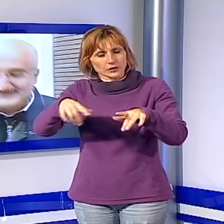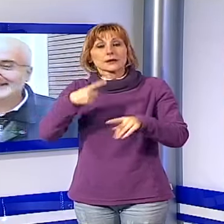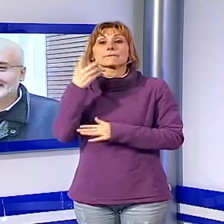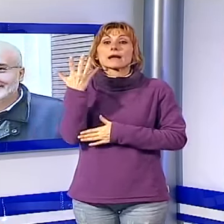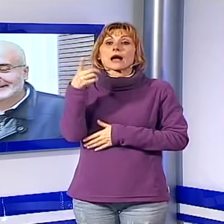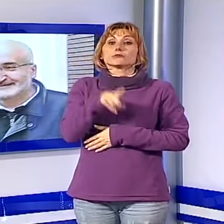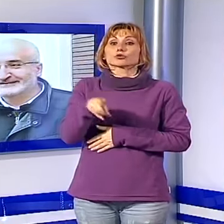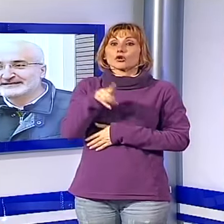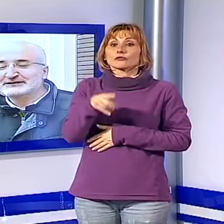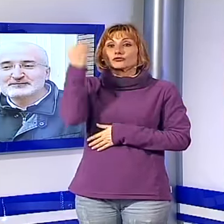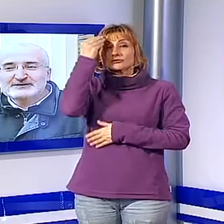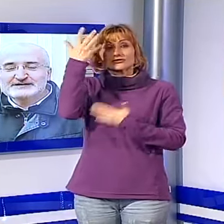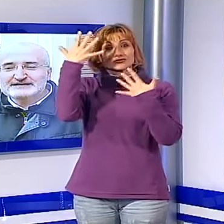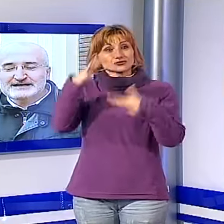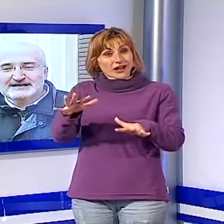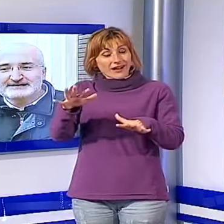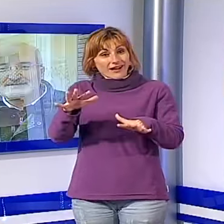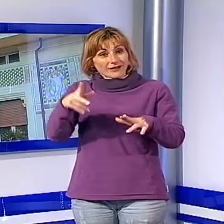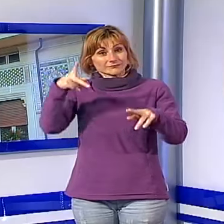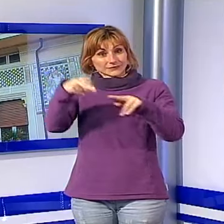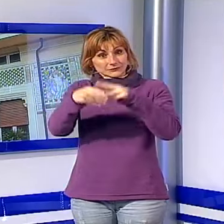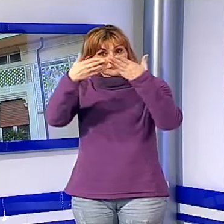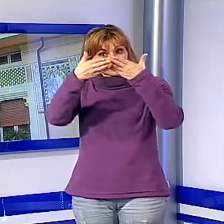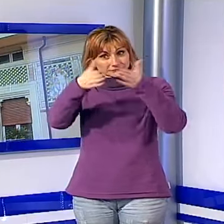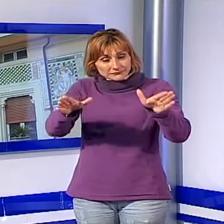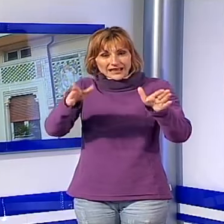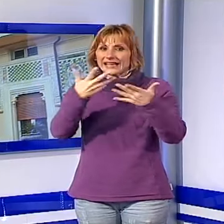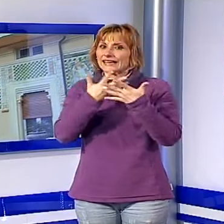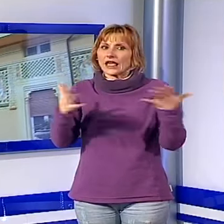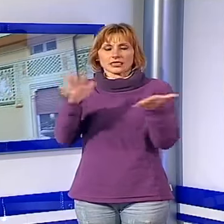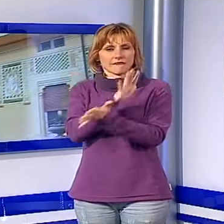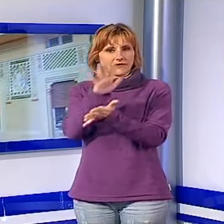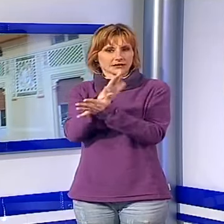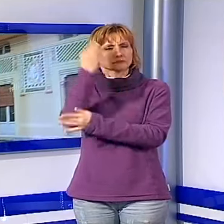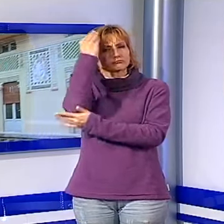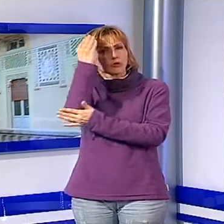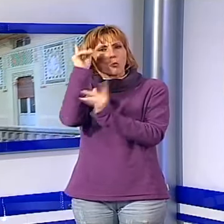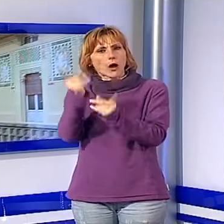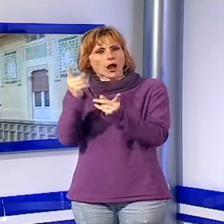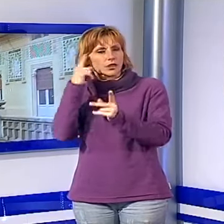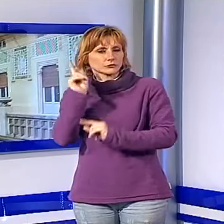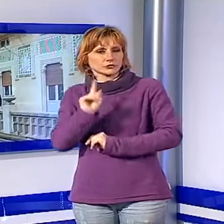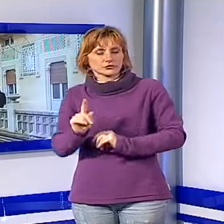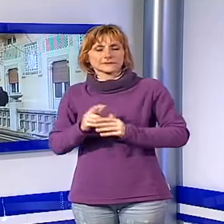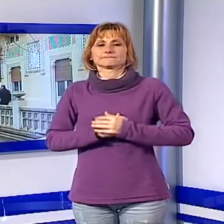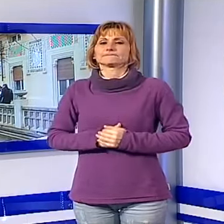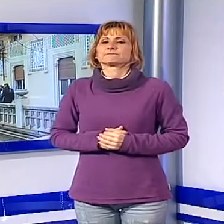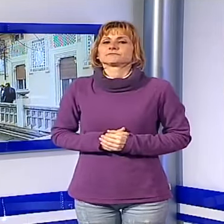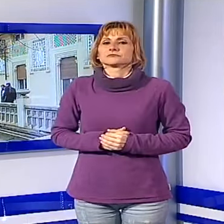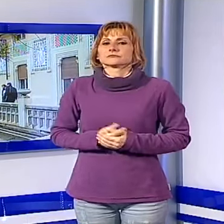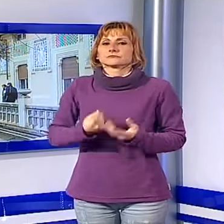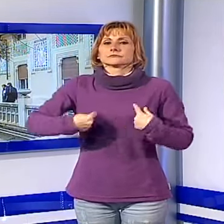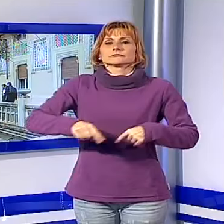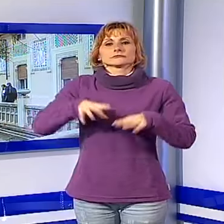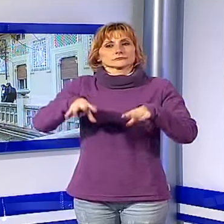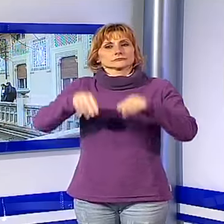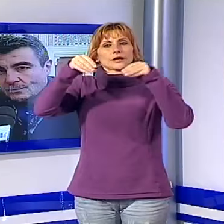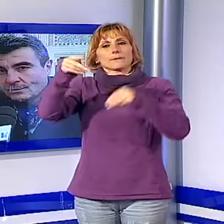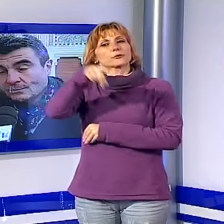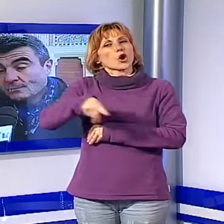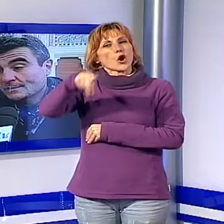pensando ad un grande evento subito dopo la riapertura della villa. Intanto noi iniziamo come amministrazione provinciale